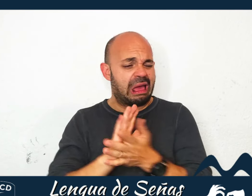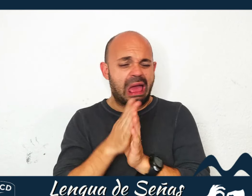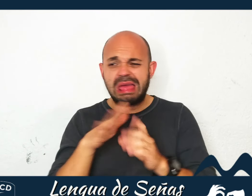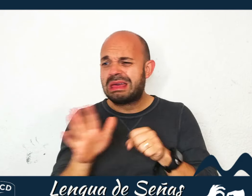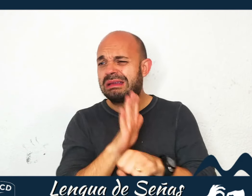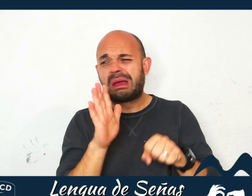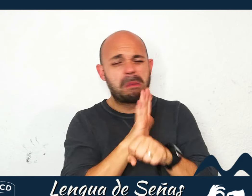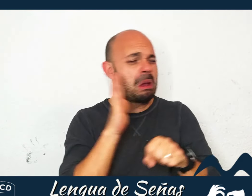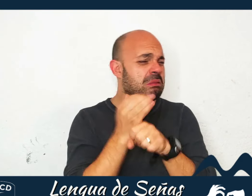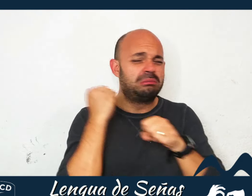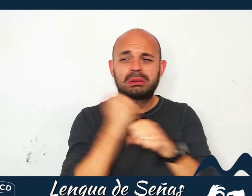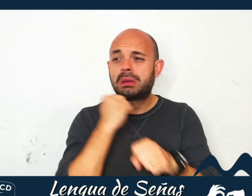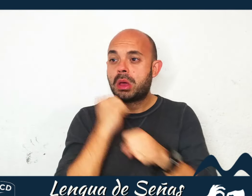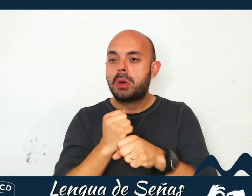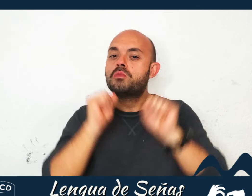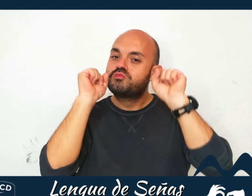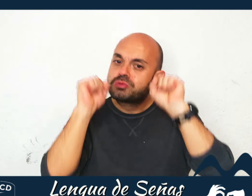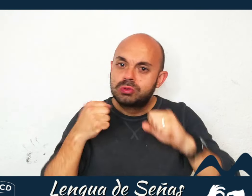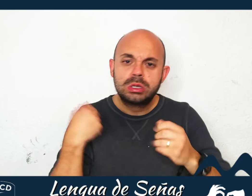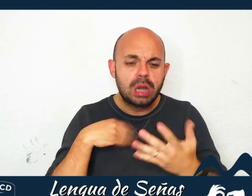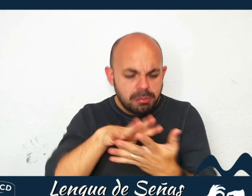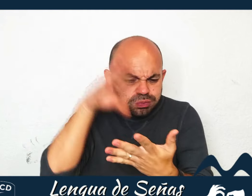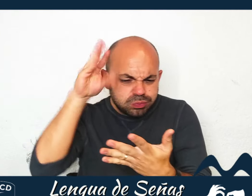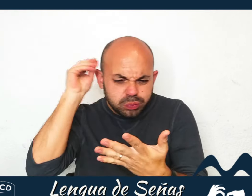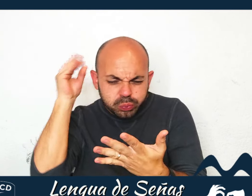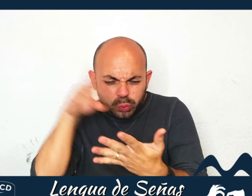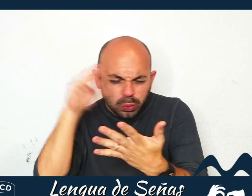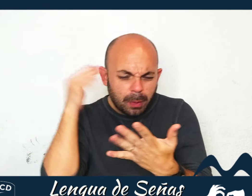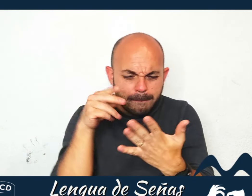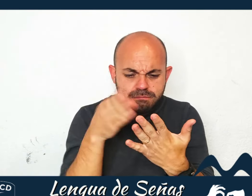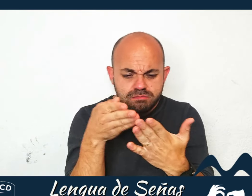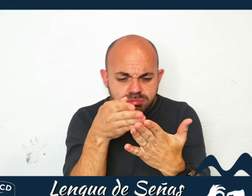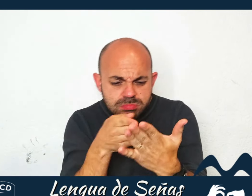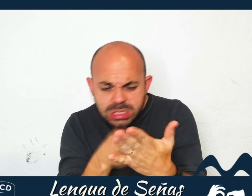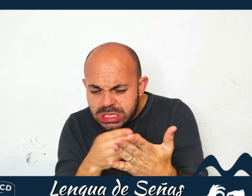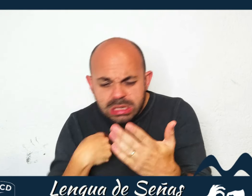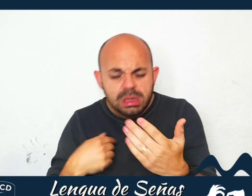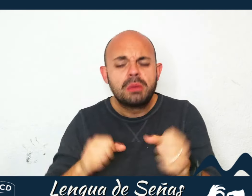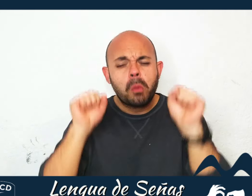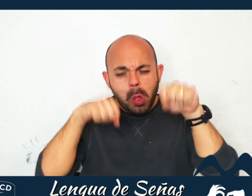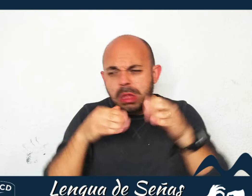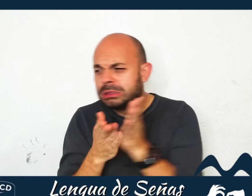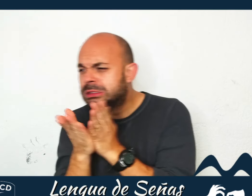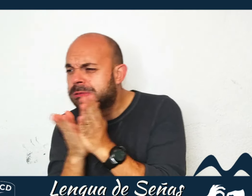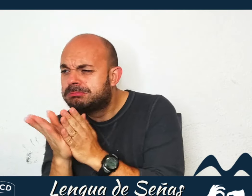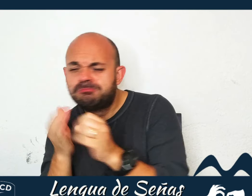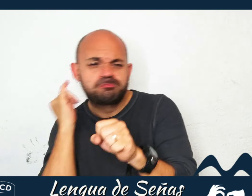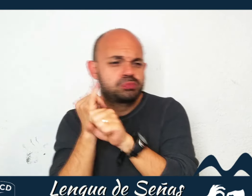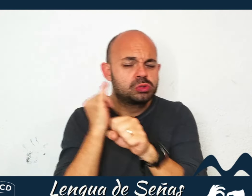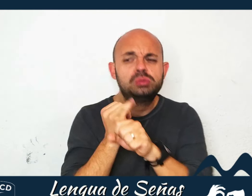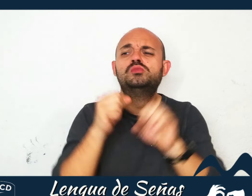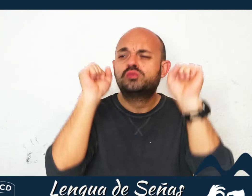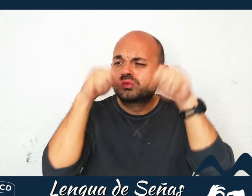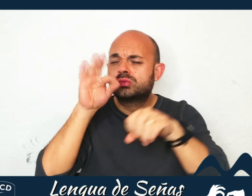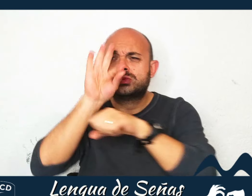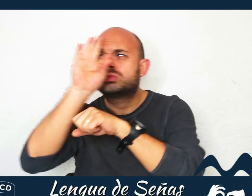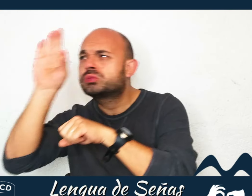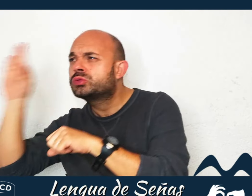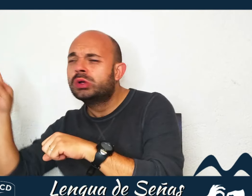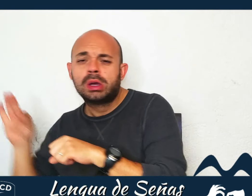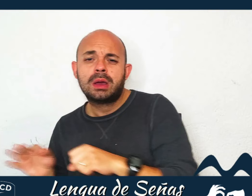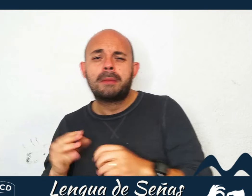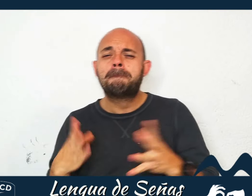yo dedicara más tiempo para estudiar o servirle al Señor. Yo tal vez hiciera esto en la iglesia, tal vez evangelizara a más